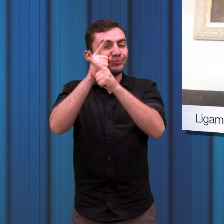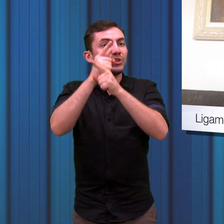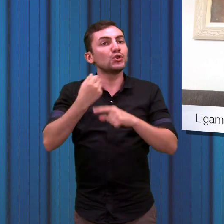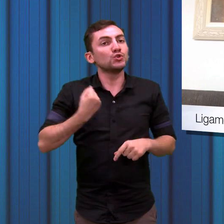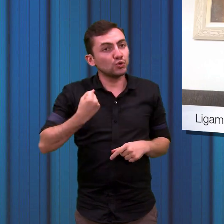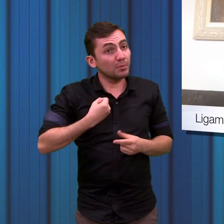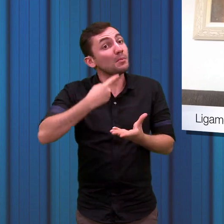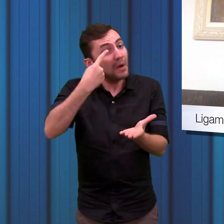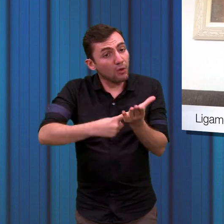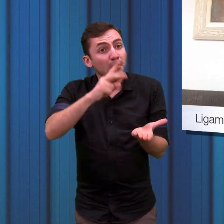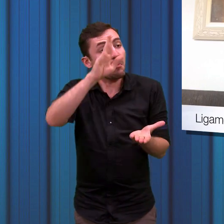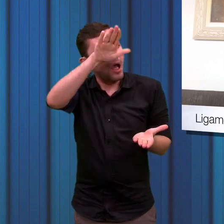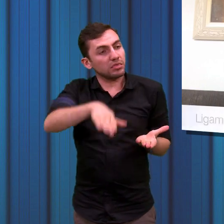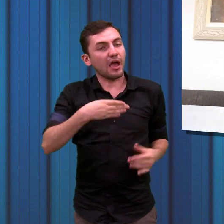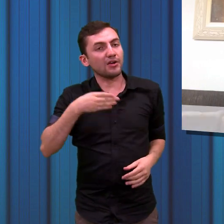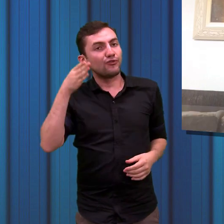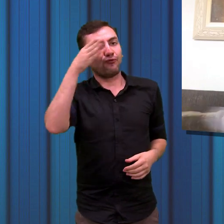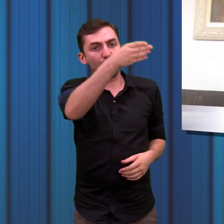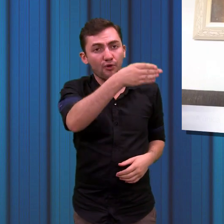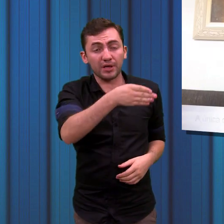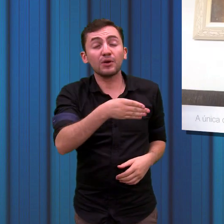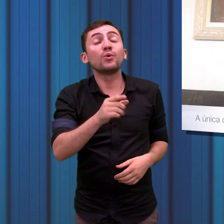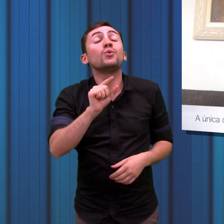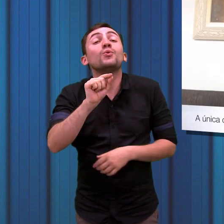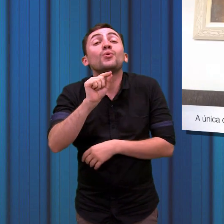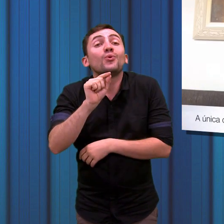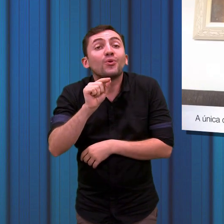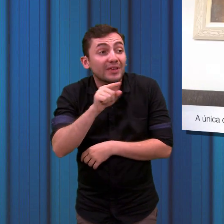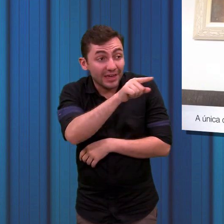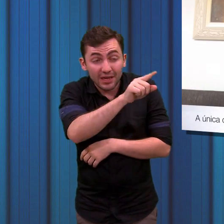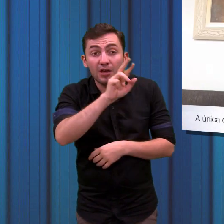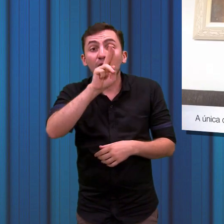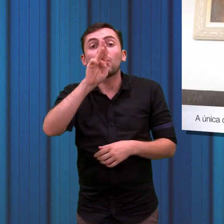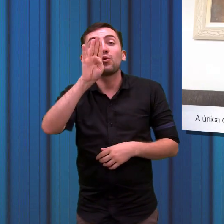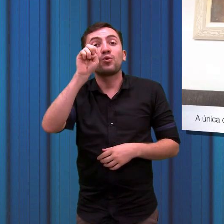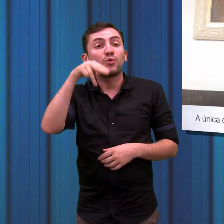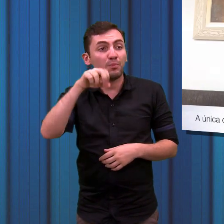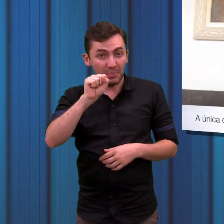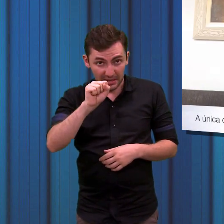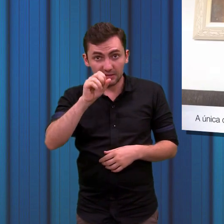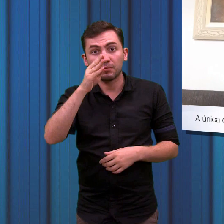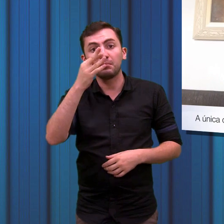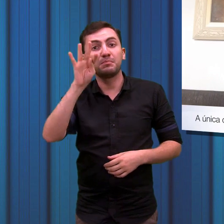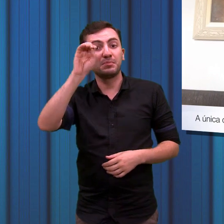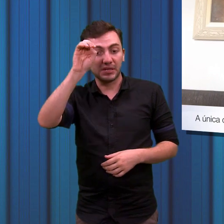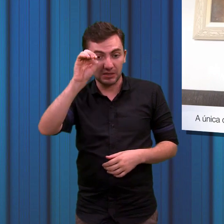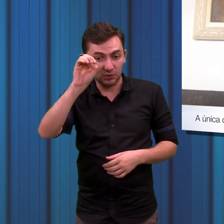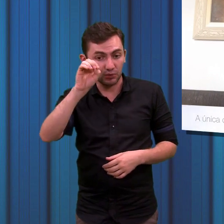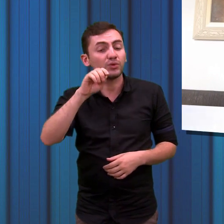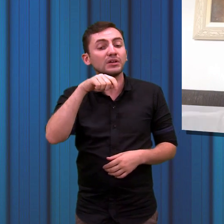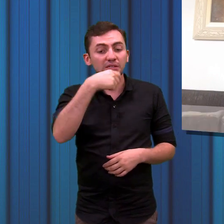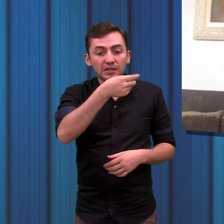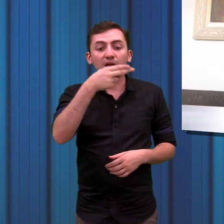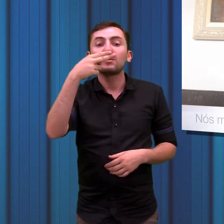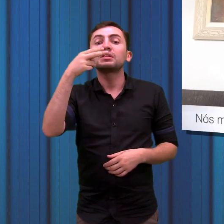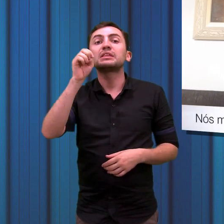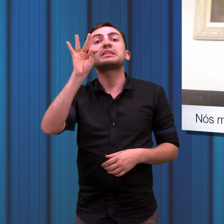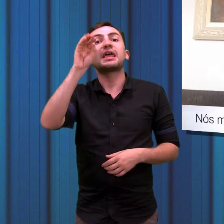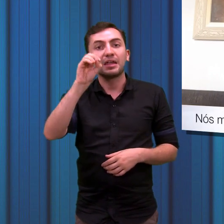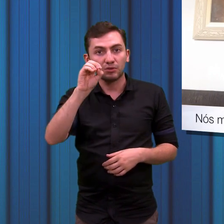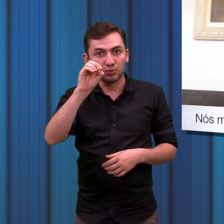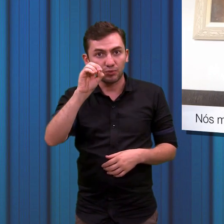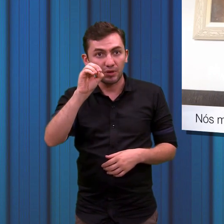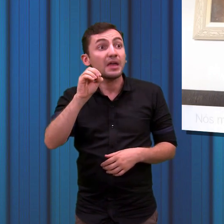e marcamos para aquela mesma tarde. A única coisa é que a gente não sabia que o Dr. Rubens de Brito era o neto.